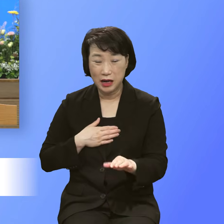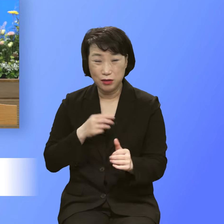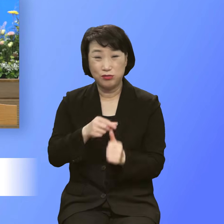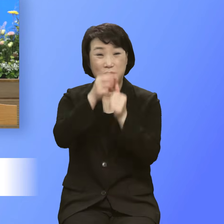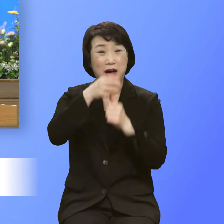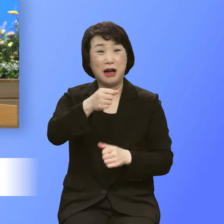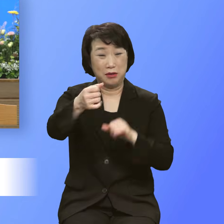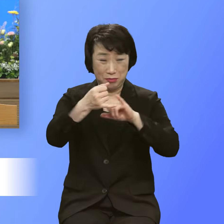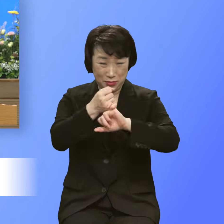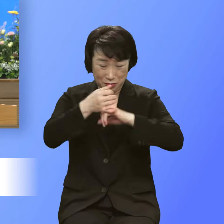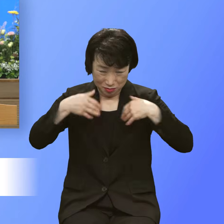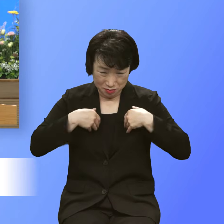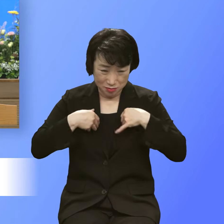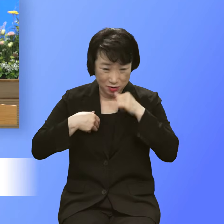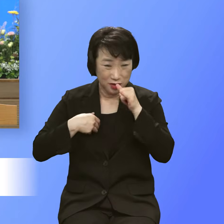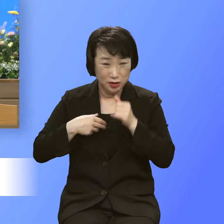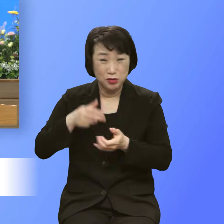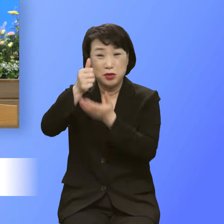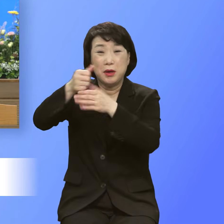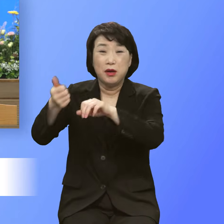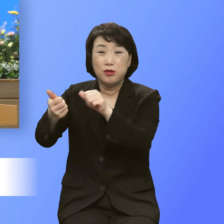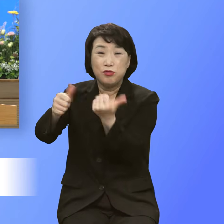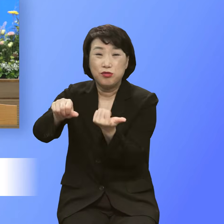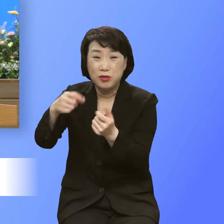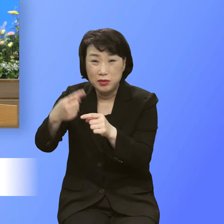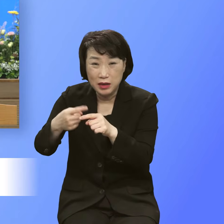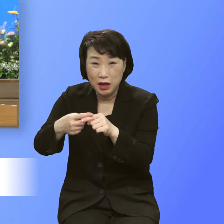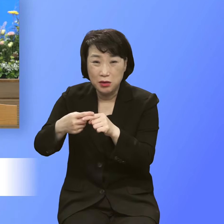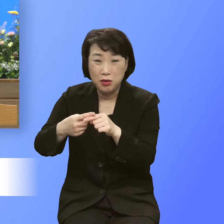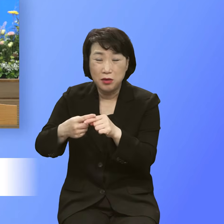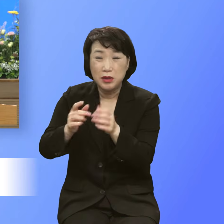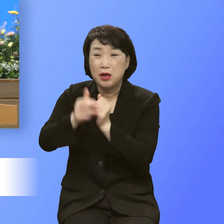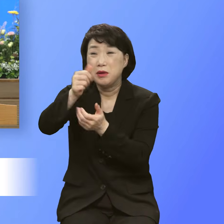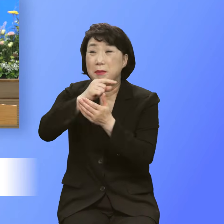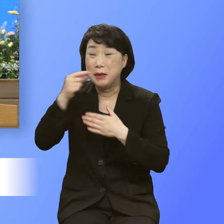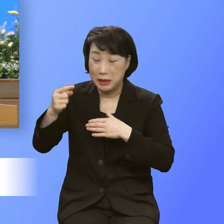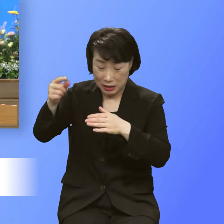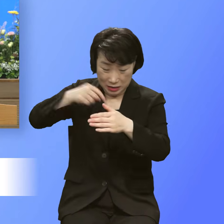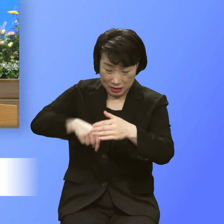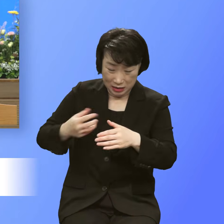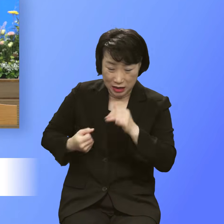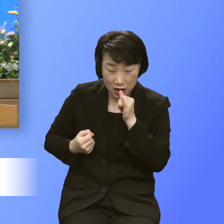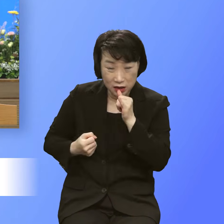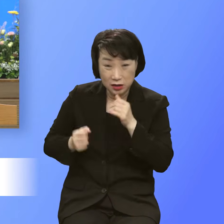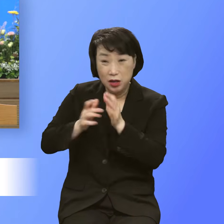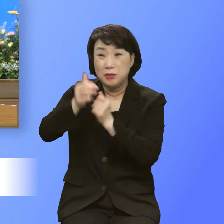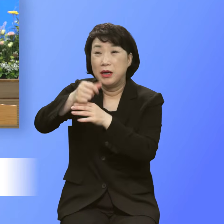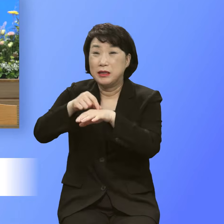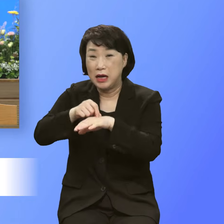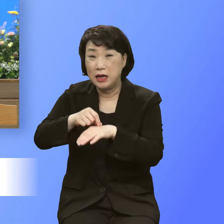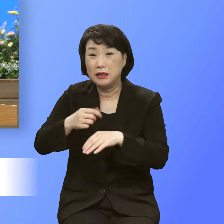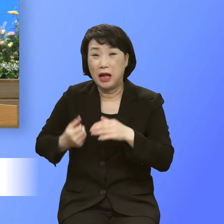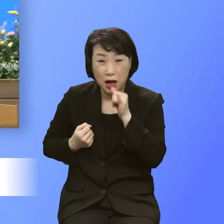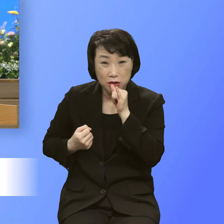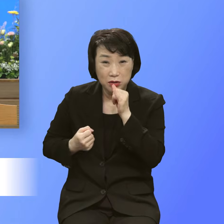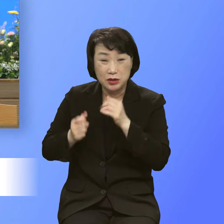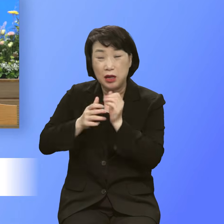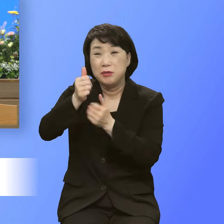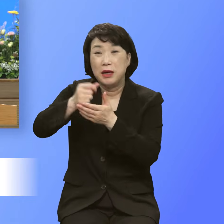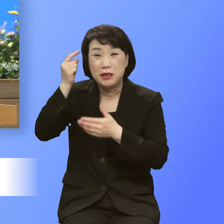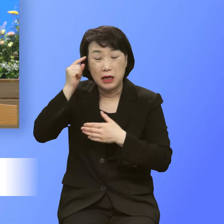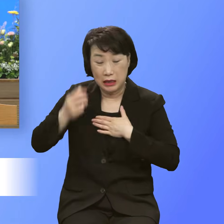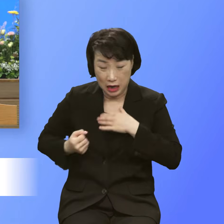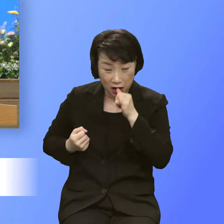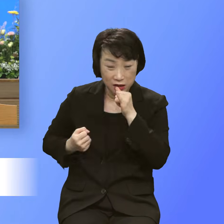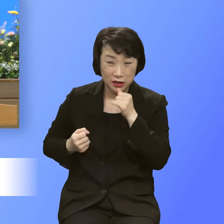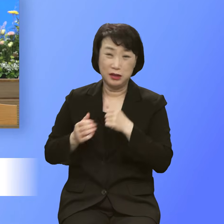너만은 구원받아야 된다고 주님이 죽으신 것 같지. 그 피가 내 안에 있고 그 살이 내 안에 있고 그 정신이